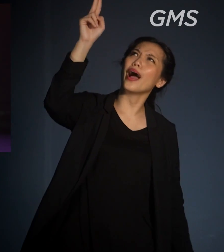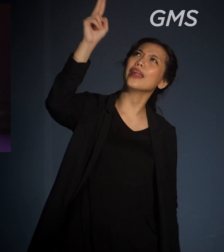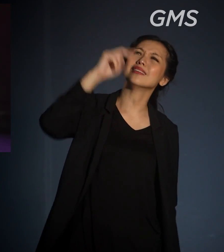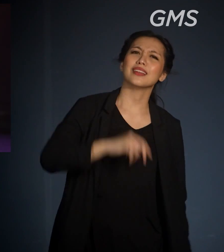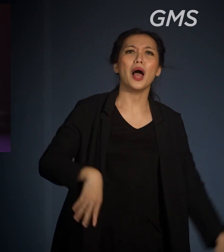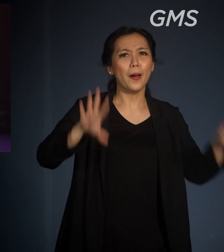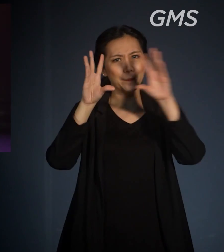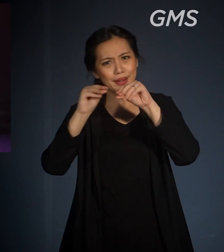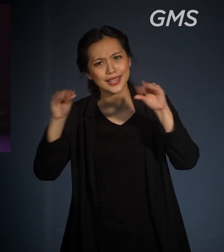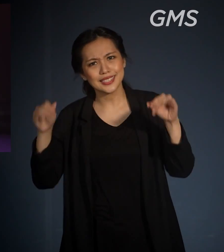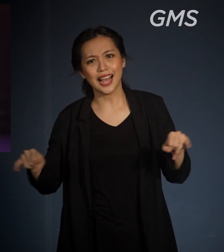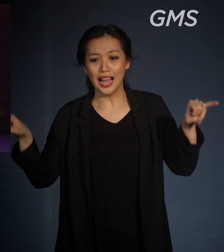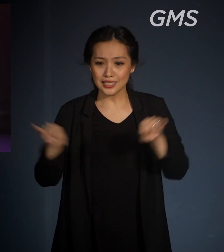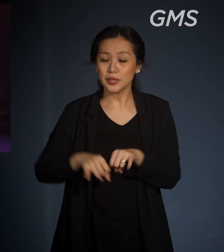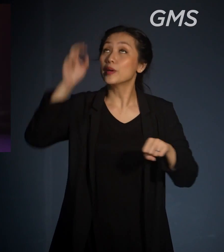Bekerja seperti Tuhan bekerja.